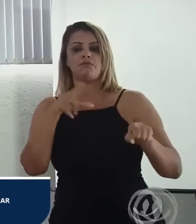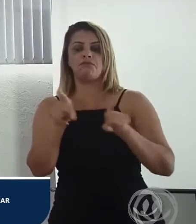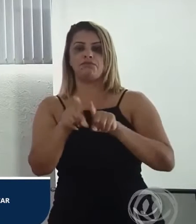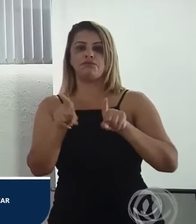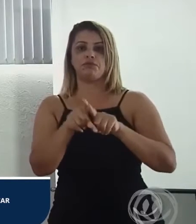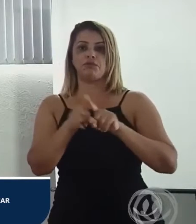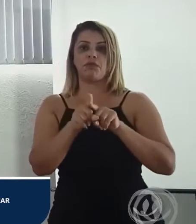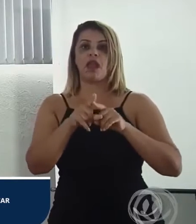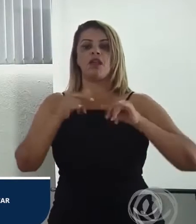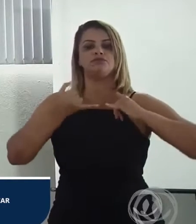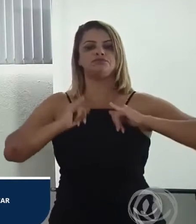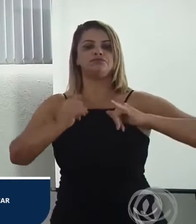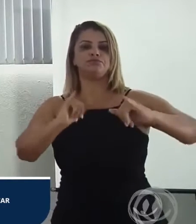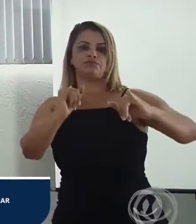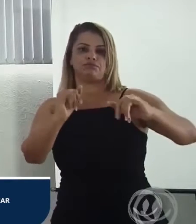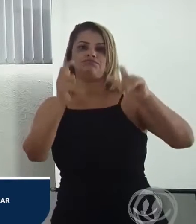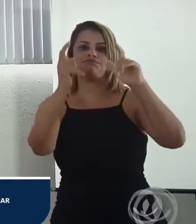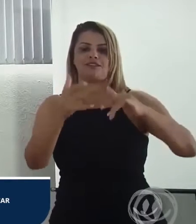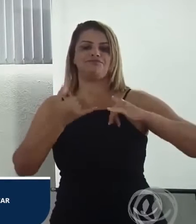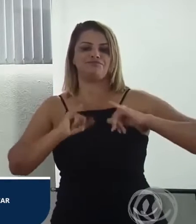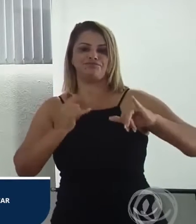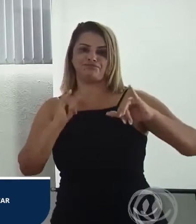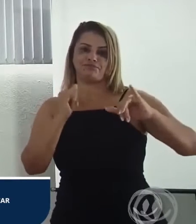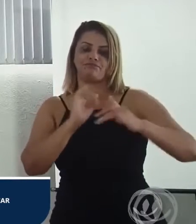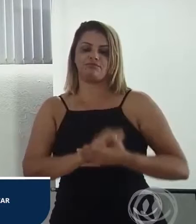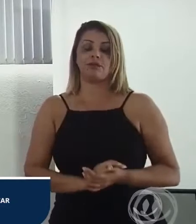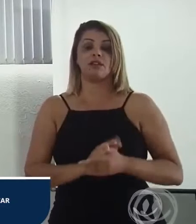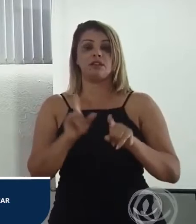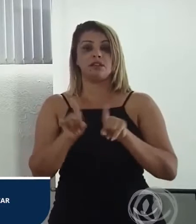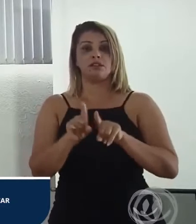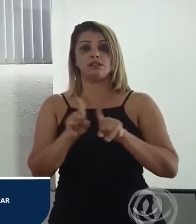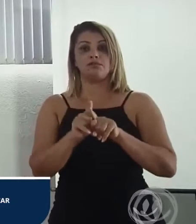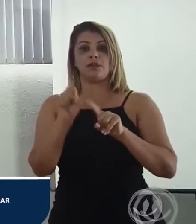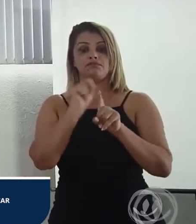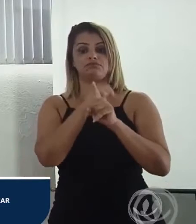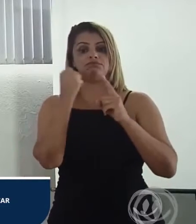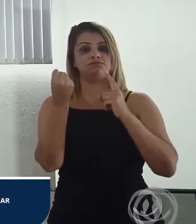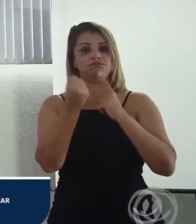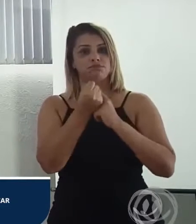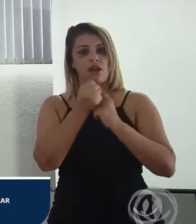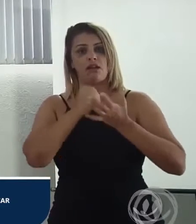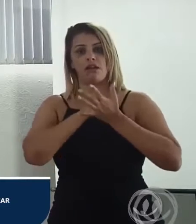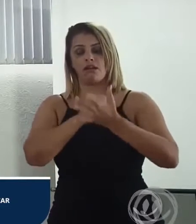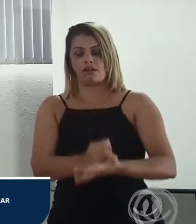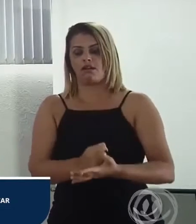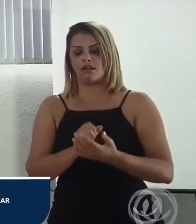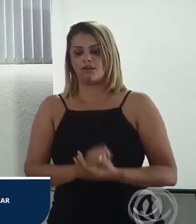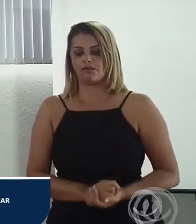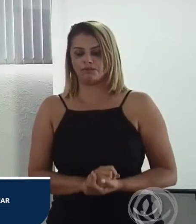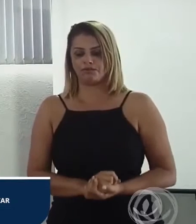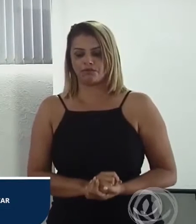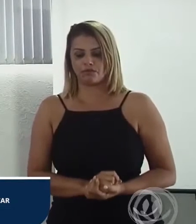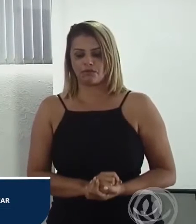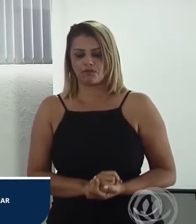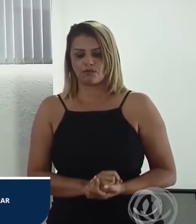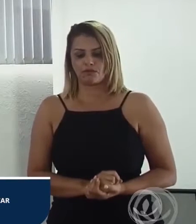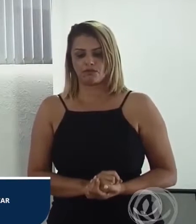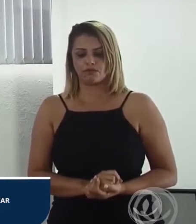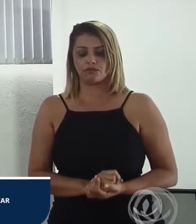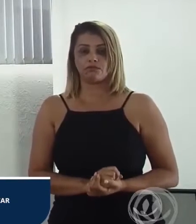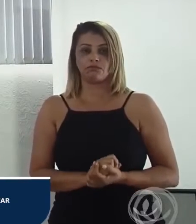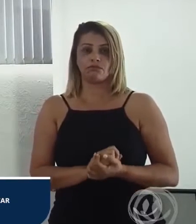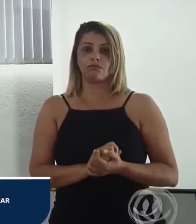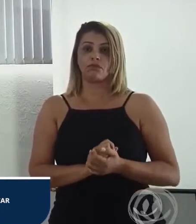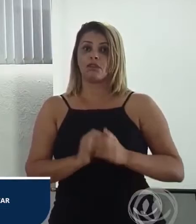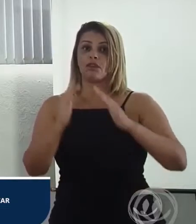e telecomunicações, assistência social e atendimento à população em estado de vulnerabilidade, obras